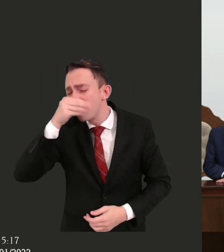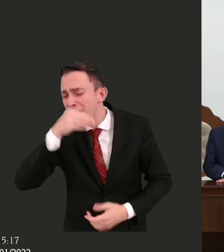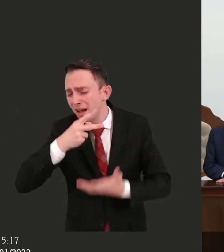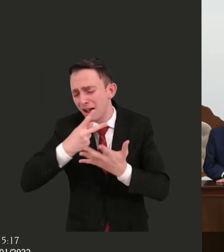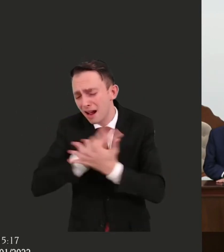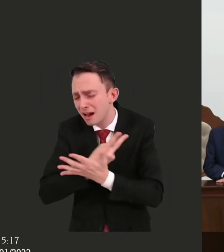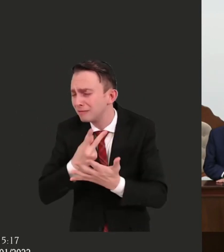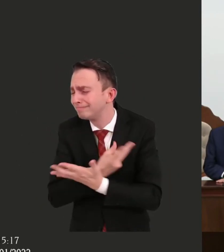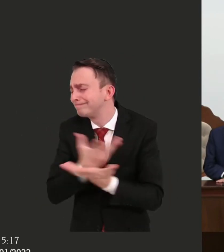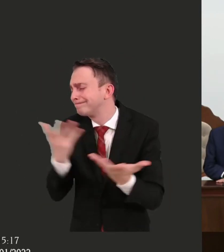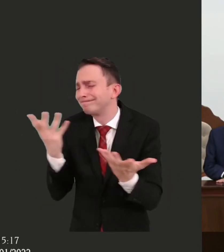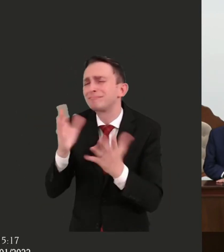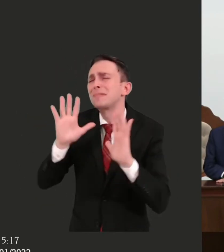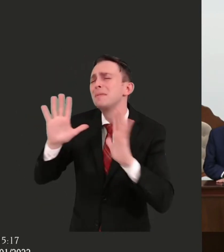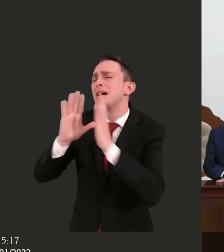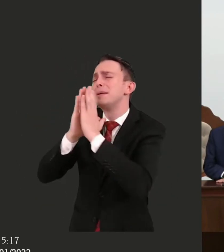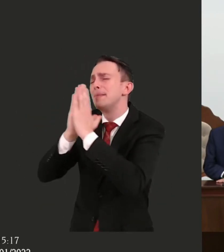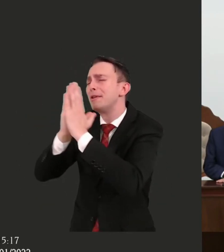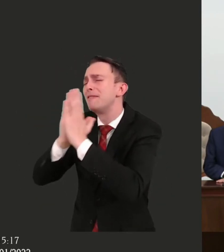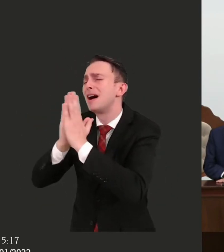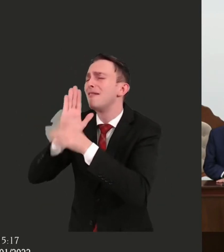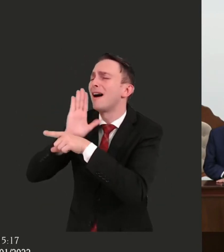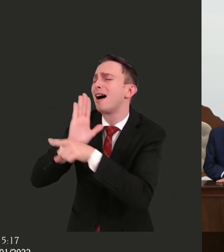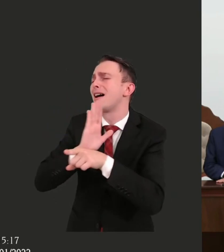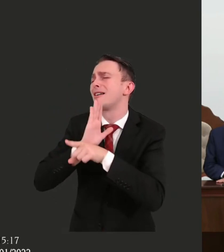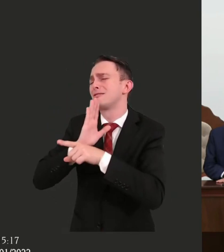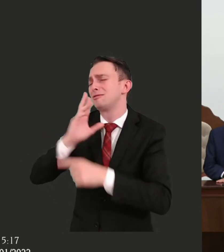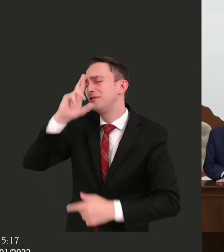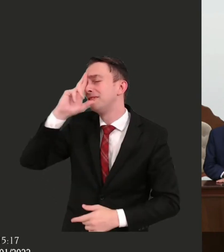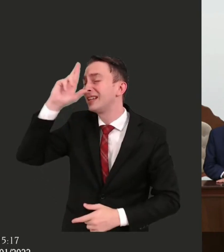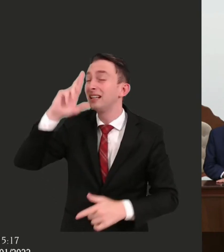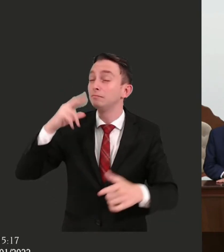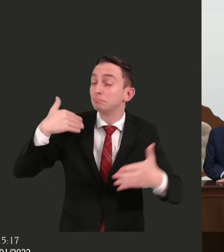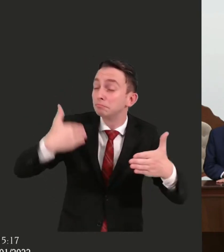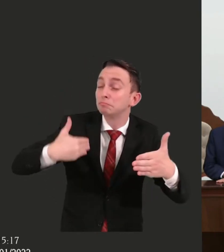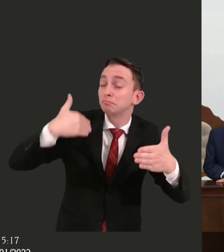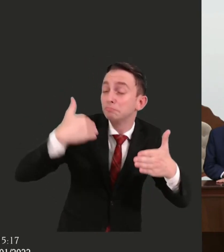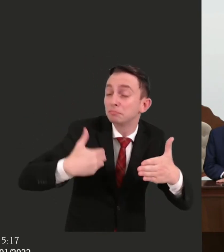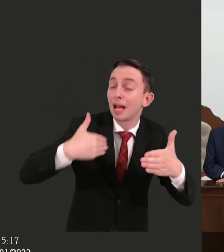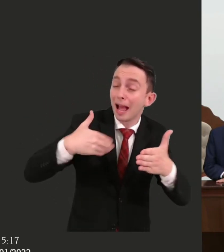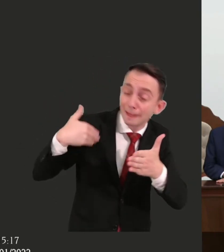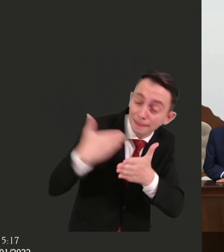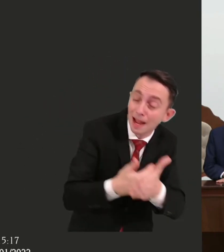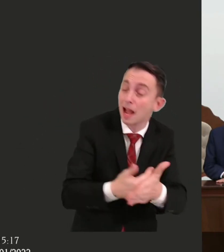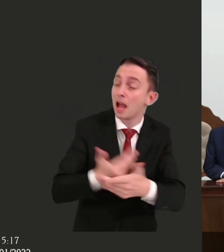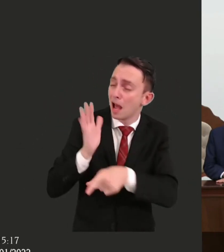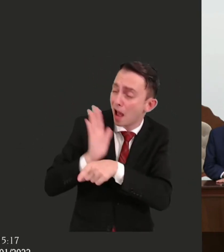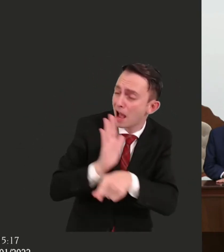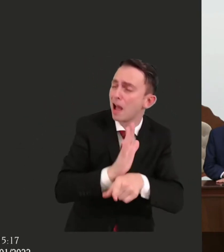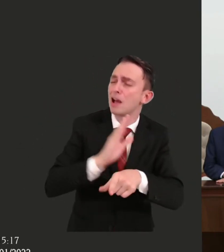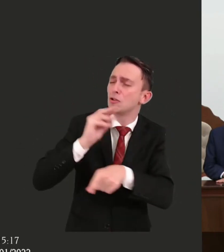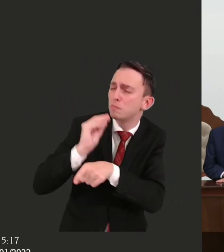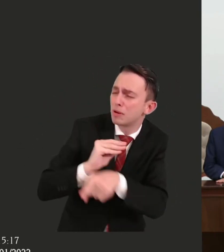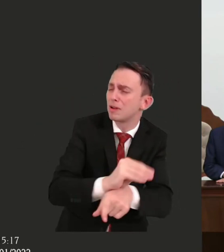mas tenha piedade de nós, Senhor, como tivesse até agora. Não merecíamos, não